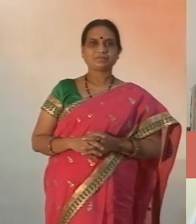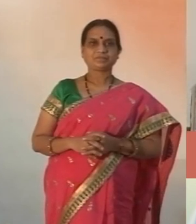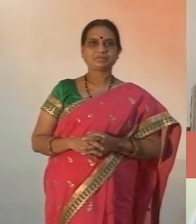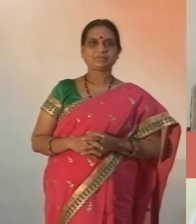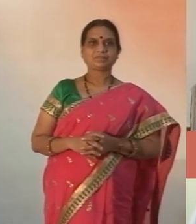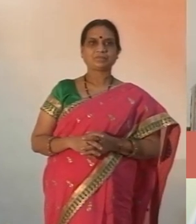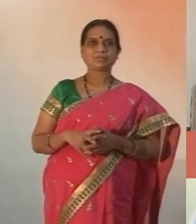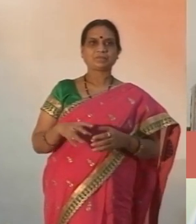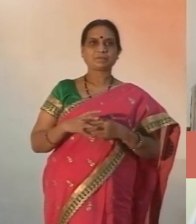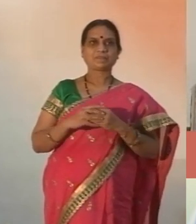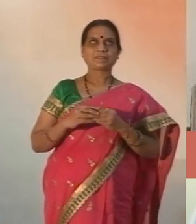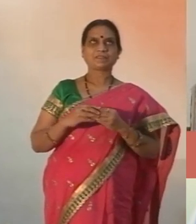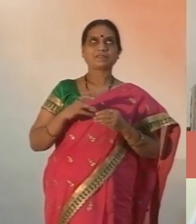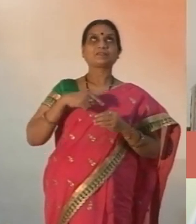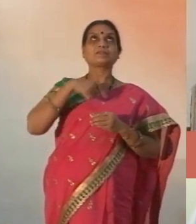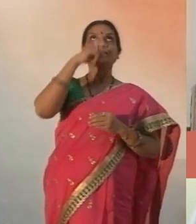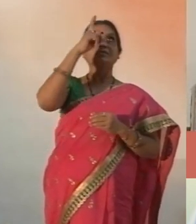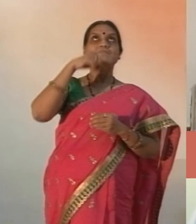और उनसे